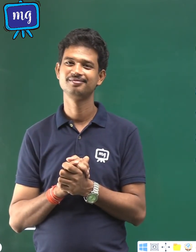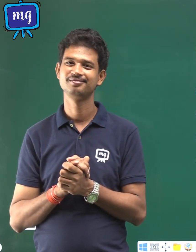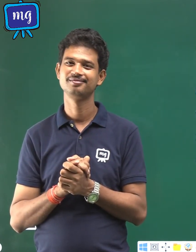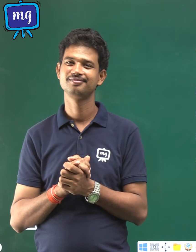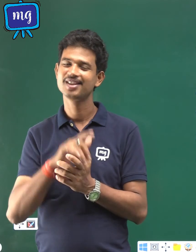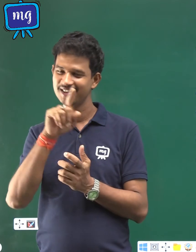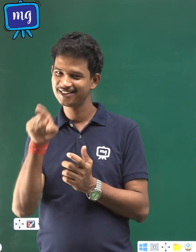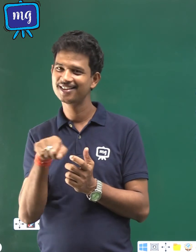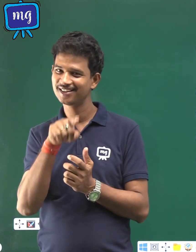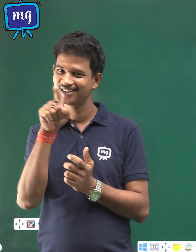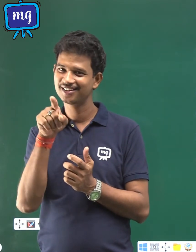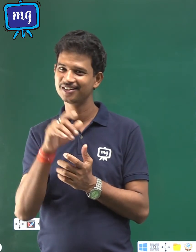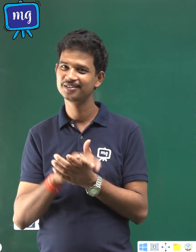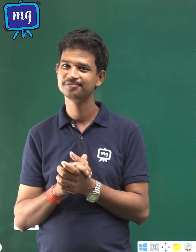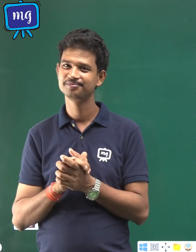सर्कल